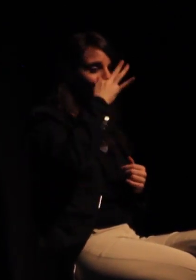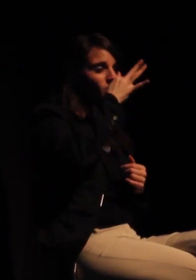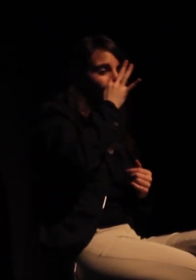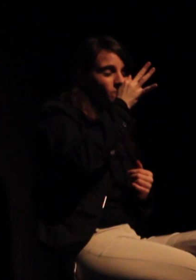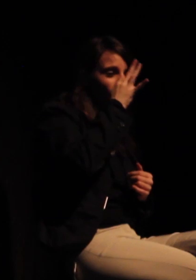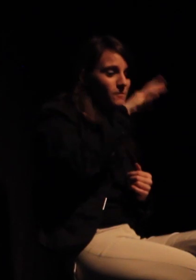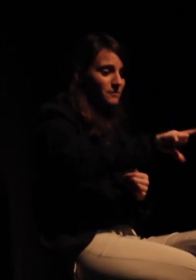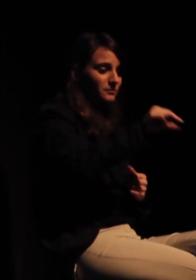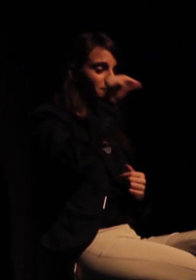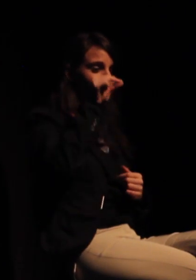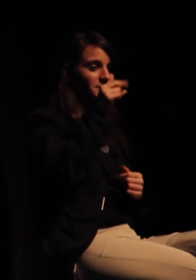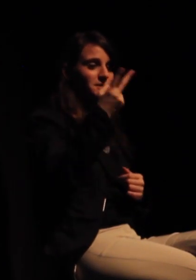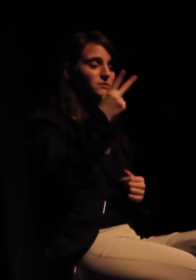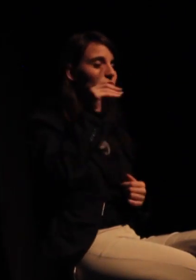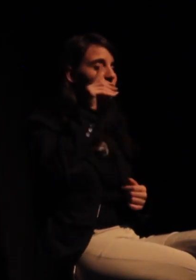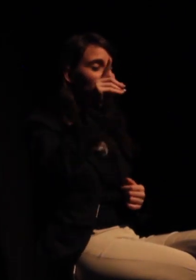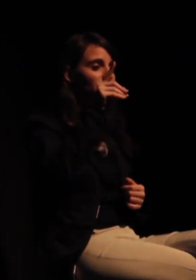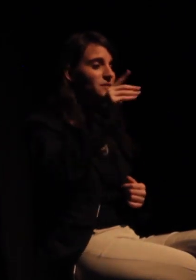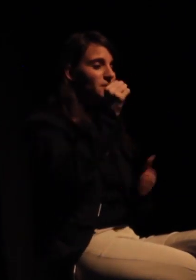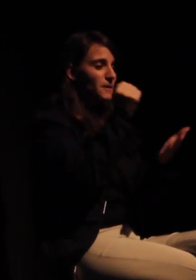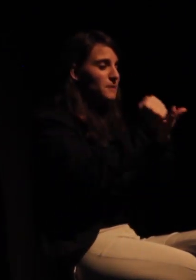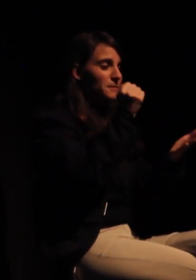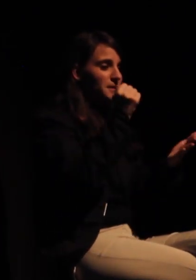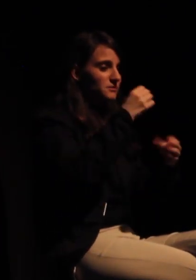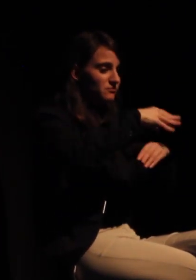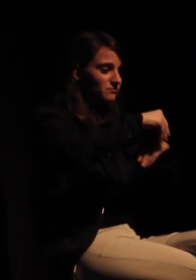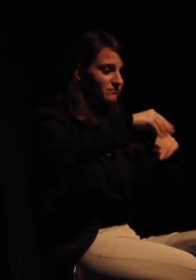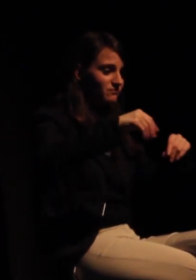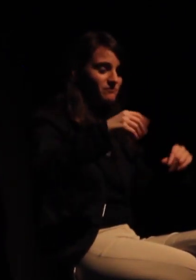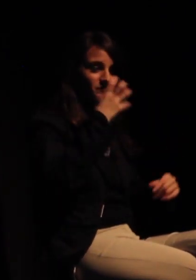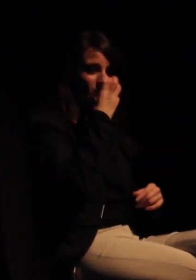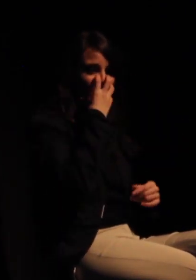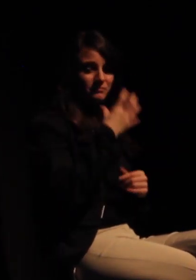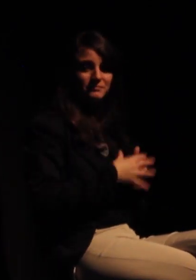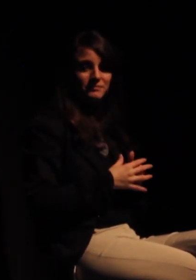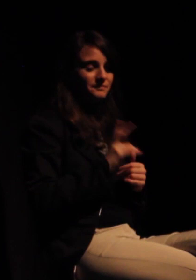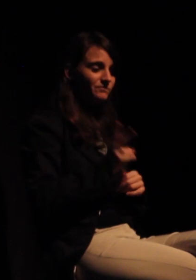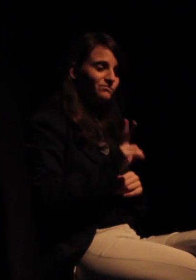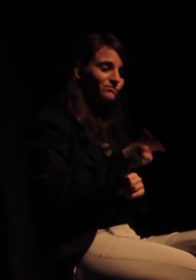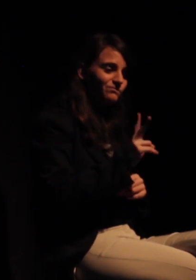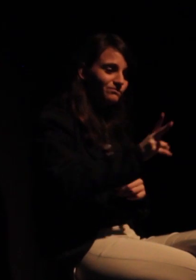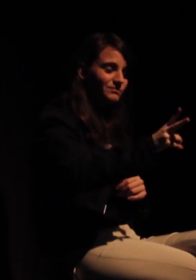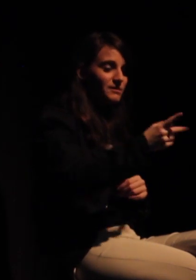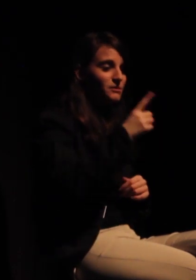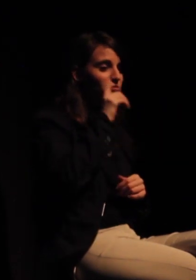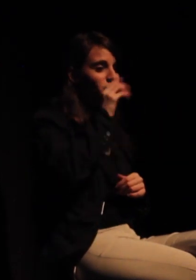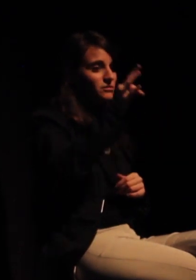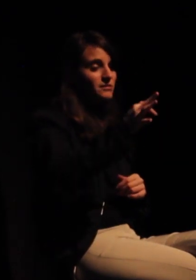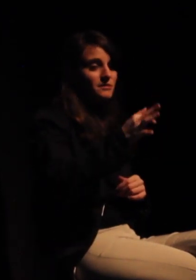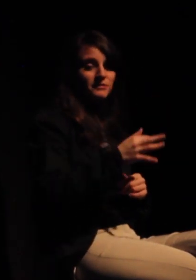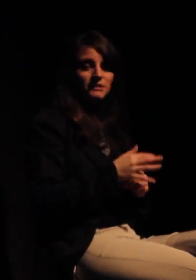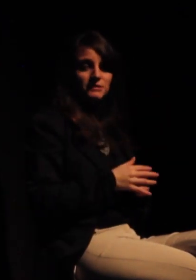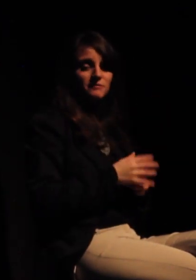jardim. No segundo dia eles vêm e matam os nossos cachorros. E eles vão indo, e aí um dia eles vêm e